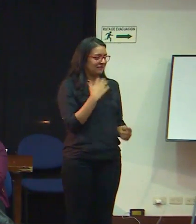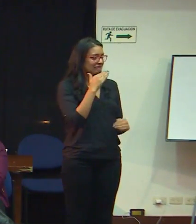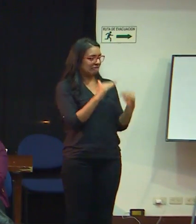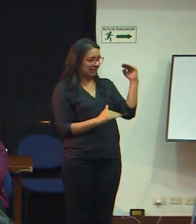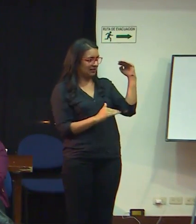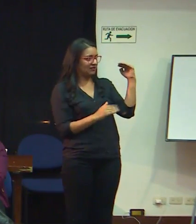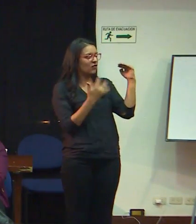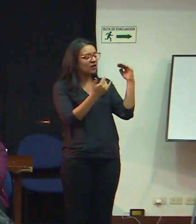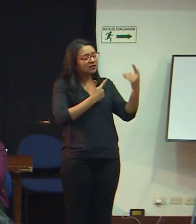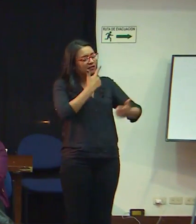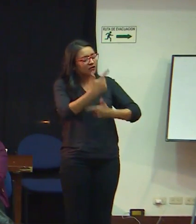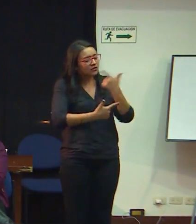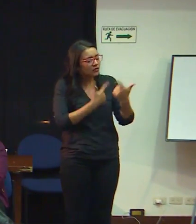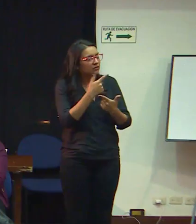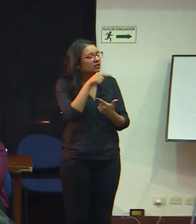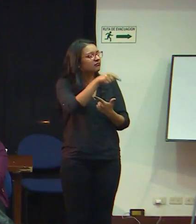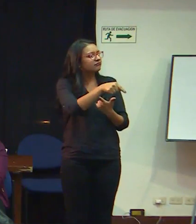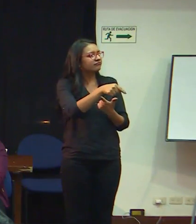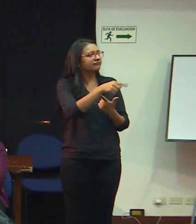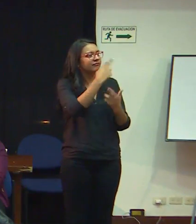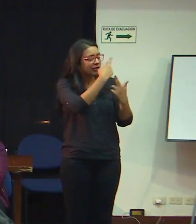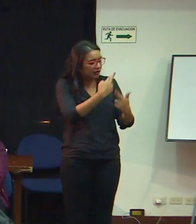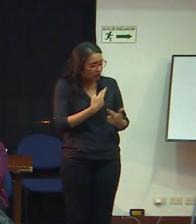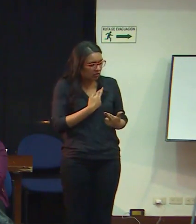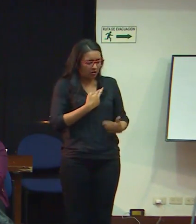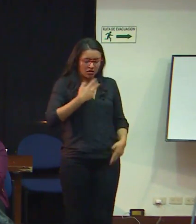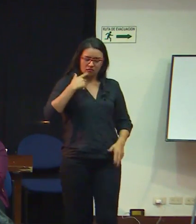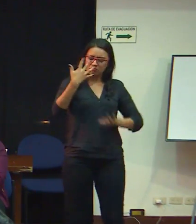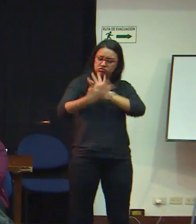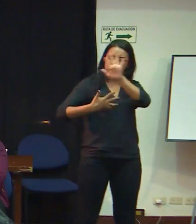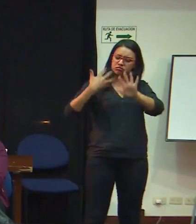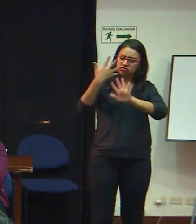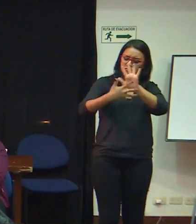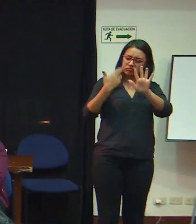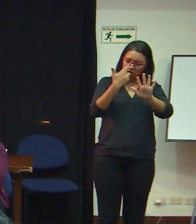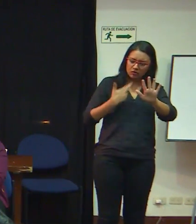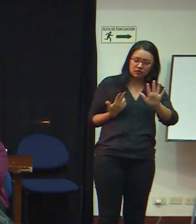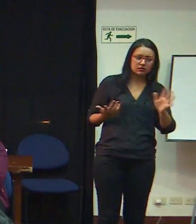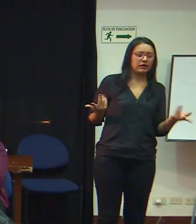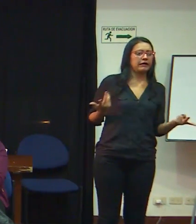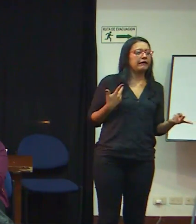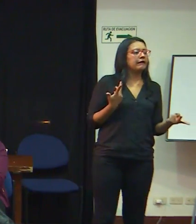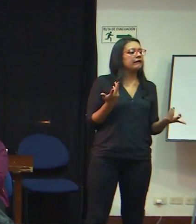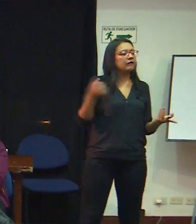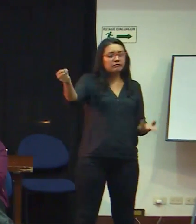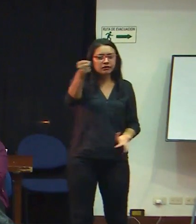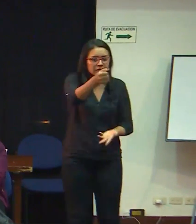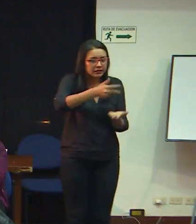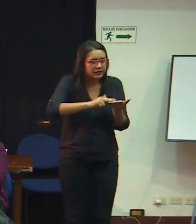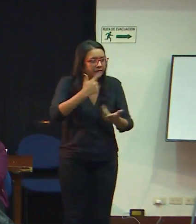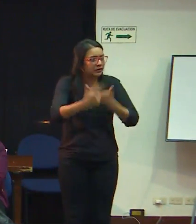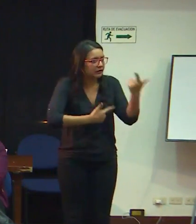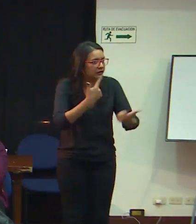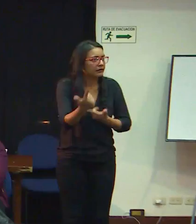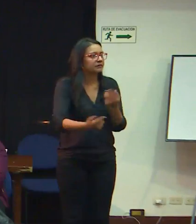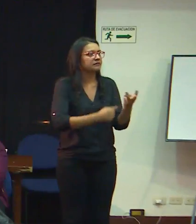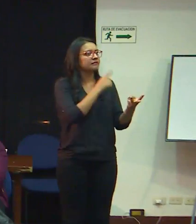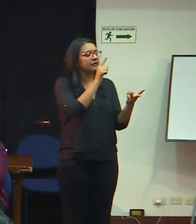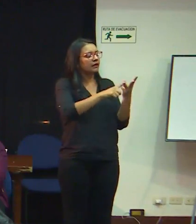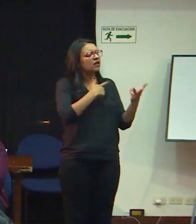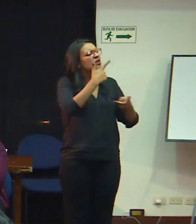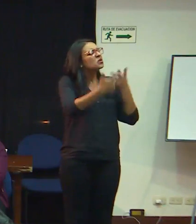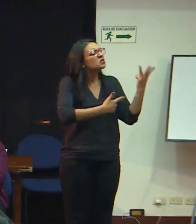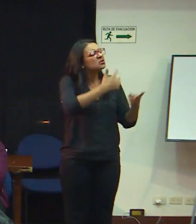como la lucha por reconocer su lengua, la lucha por los intérpretes en la universidad, la lucha por